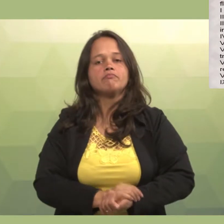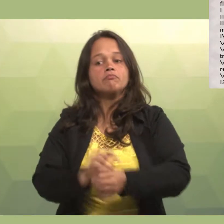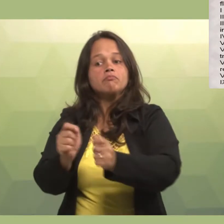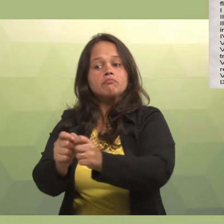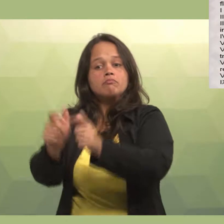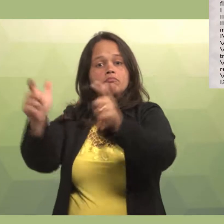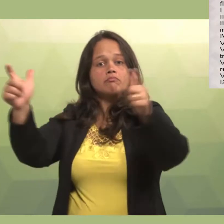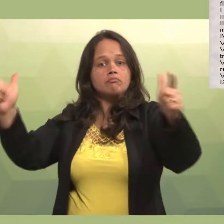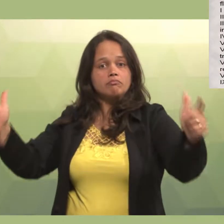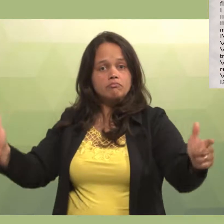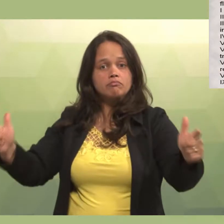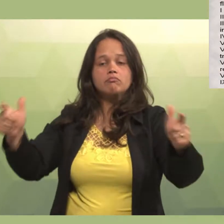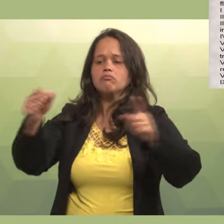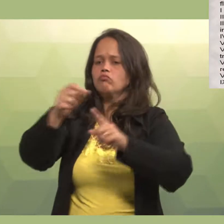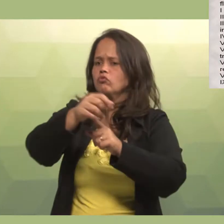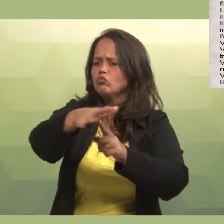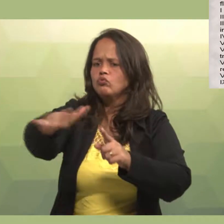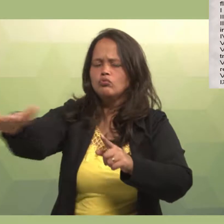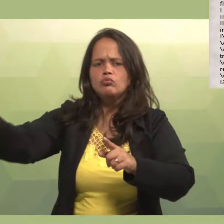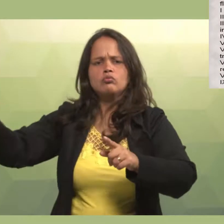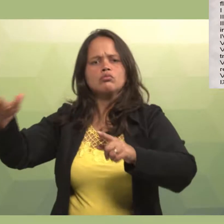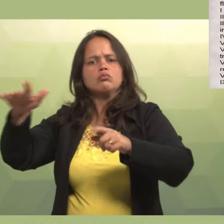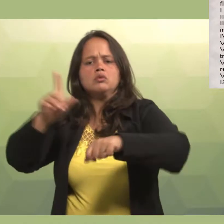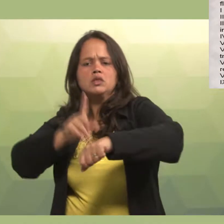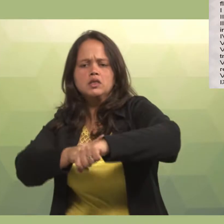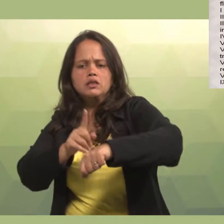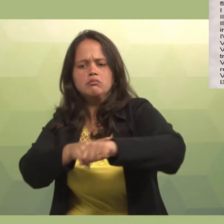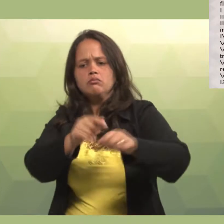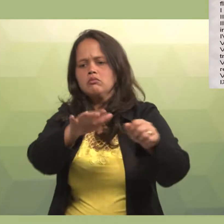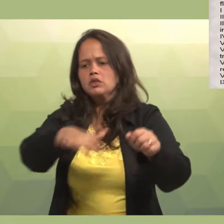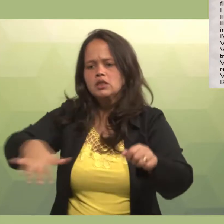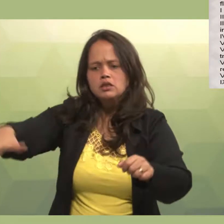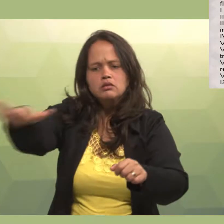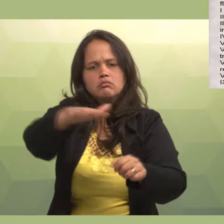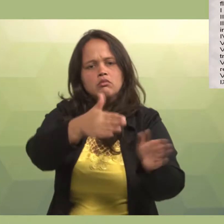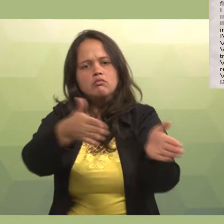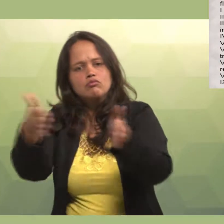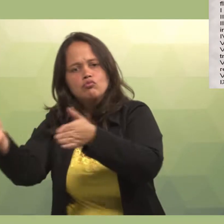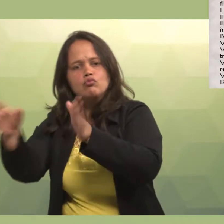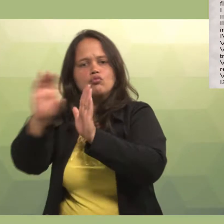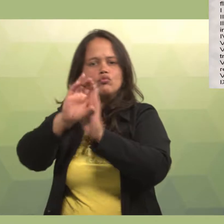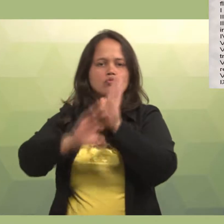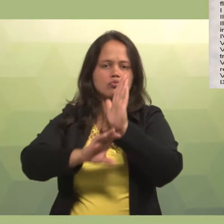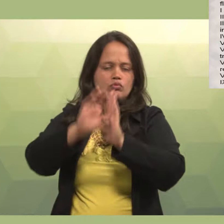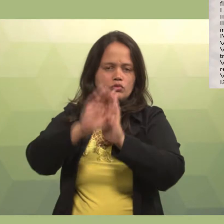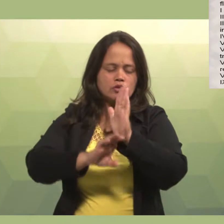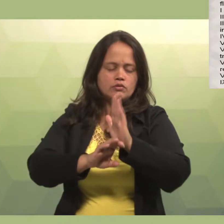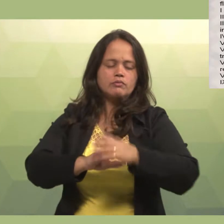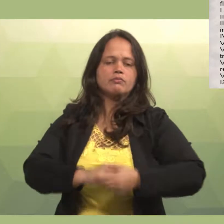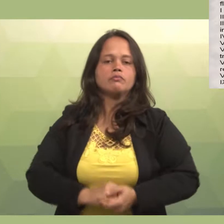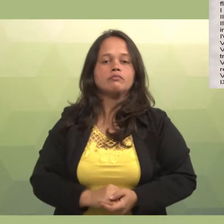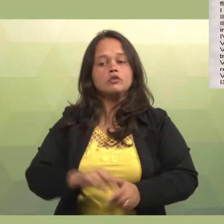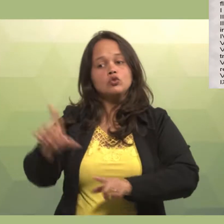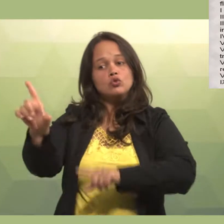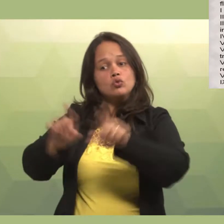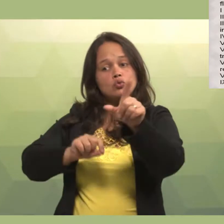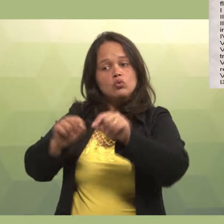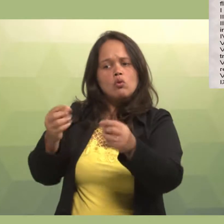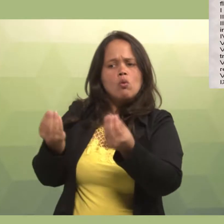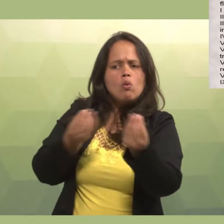Ampliação e diversificação dos tempos e espaços curriculares. Escolha da